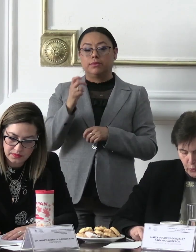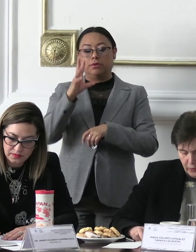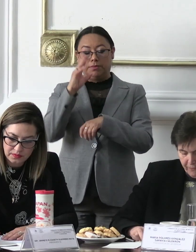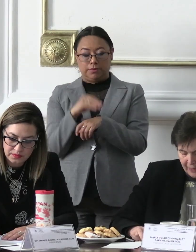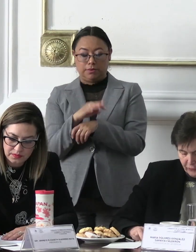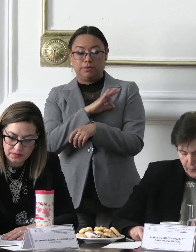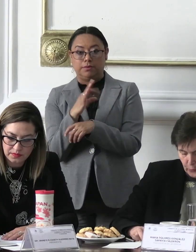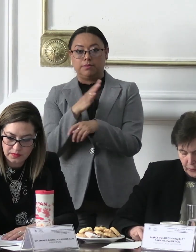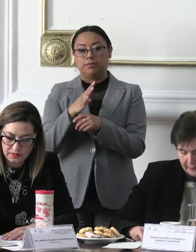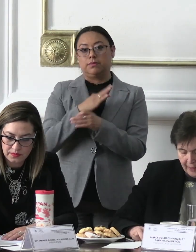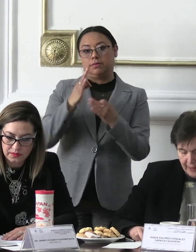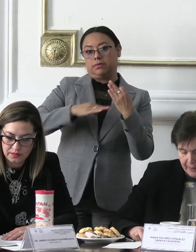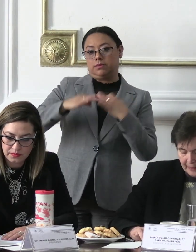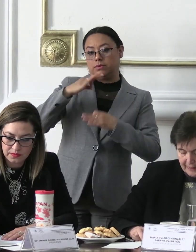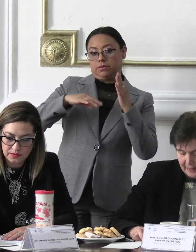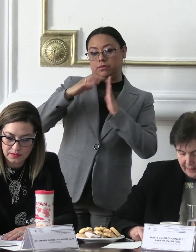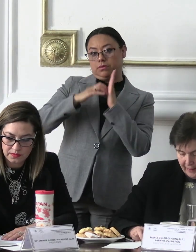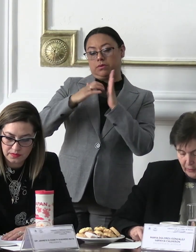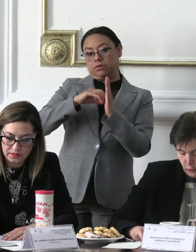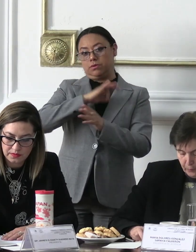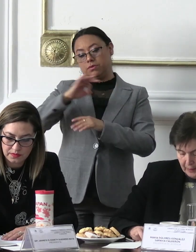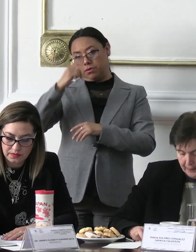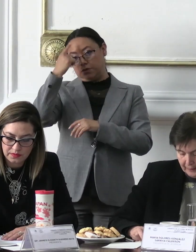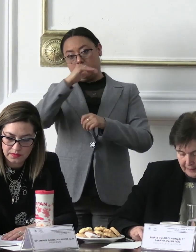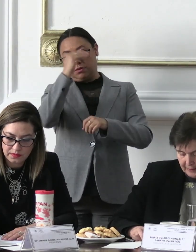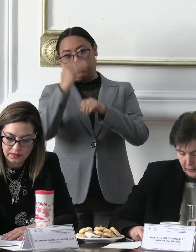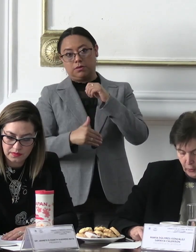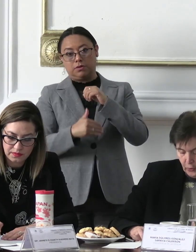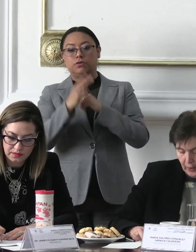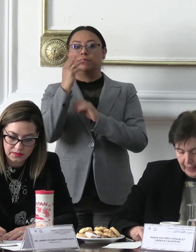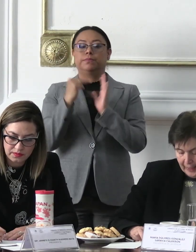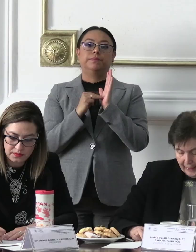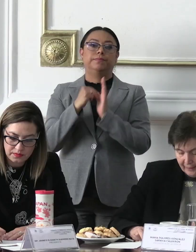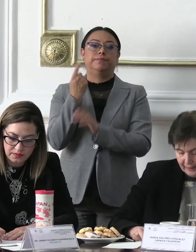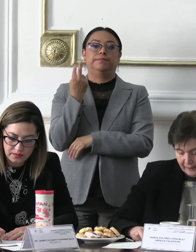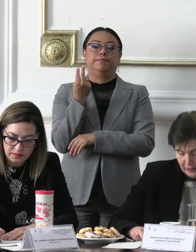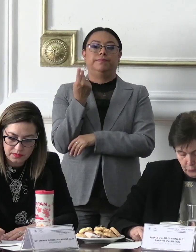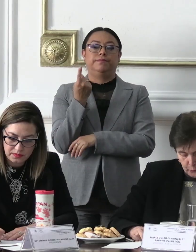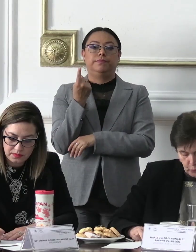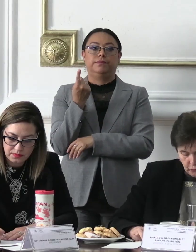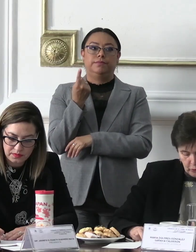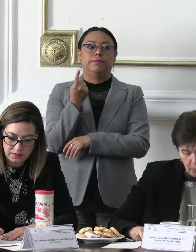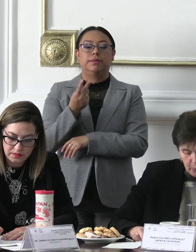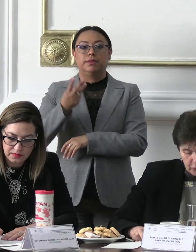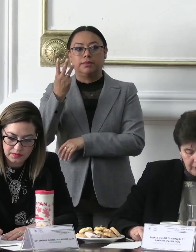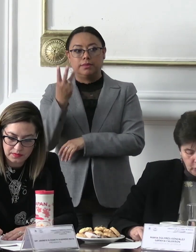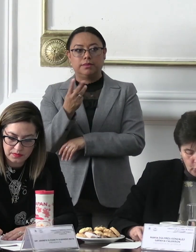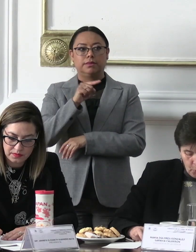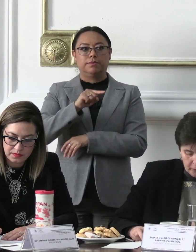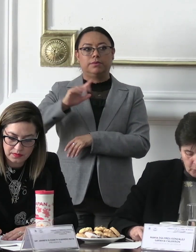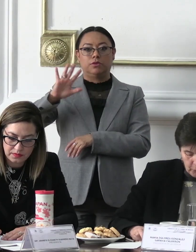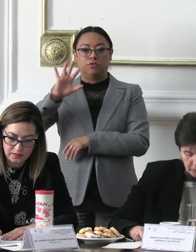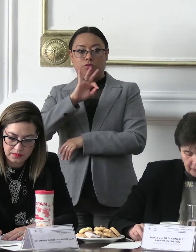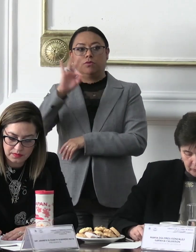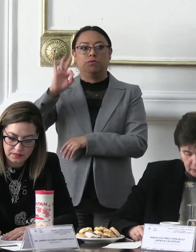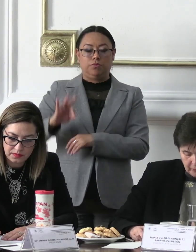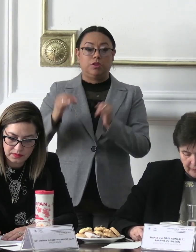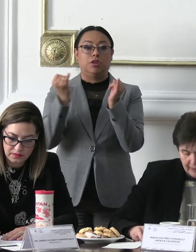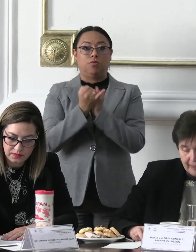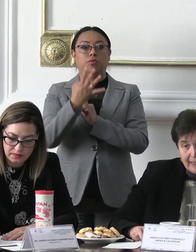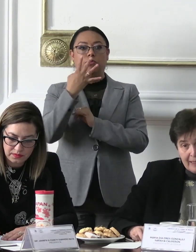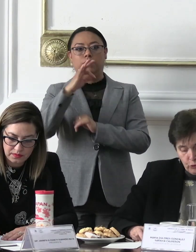el rango de inflación proyectada para el cierre de 2025 entre 3.5% y